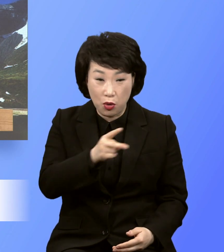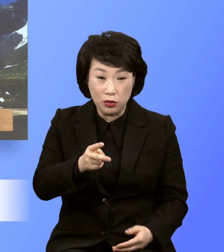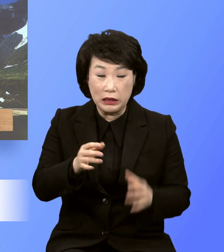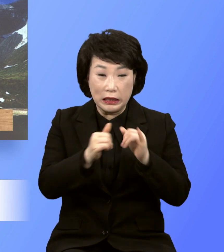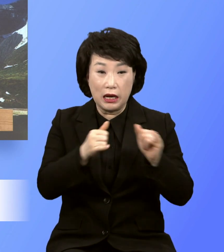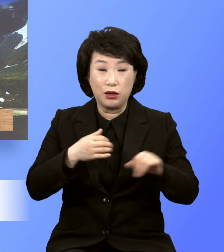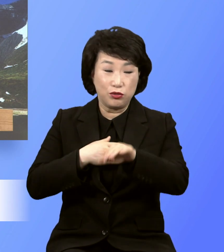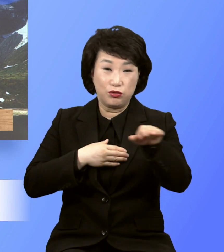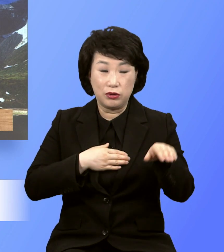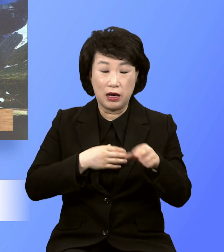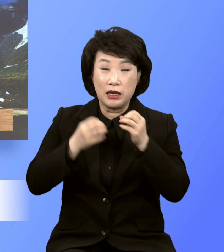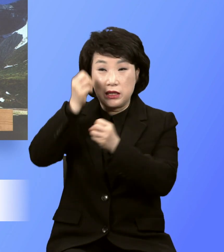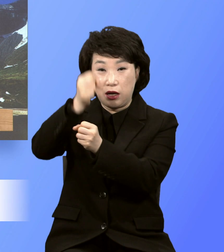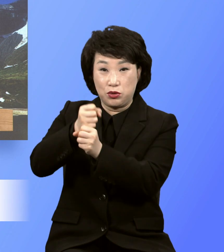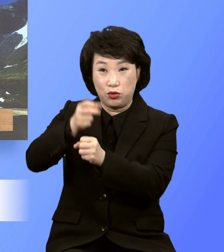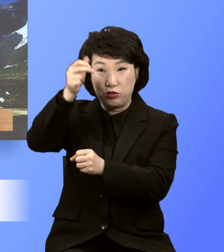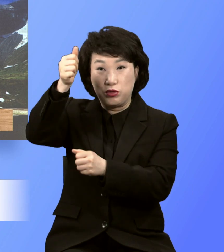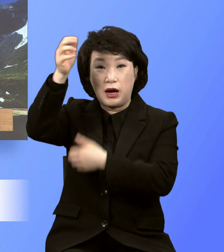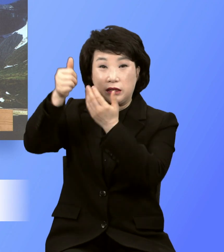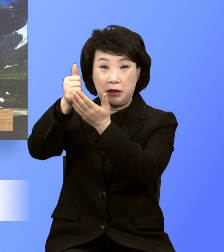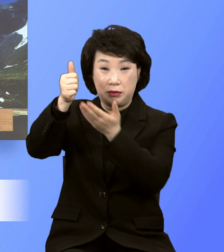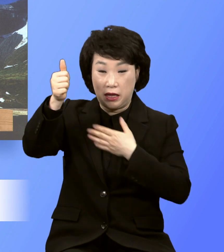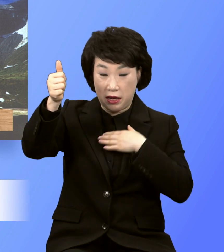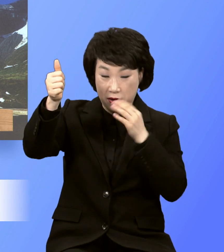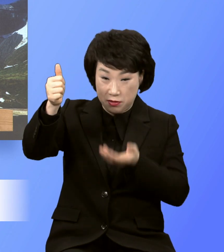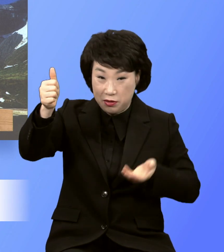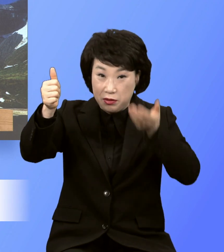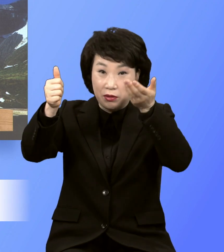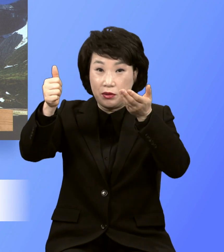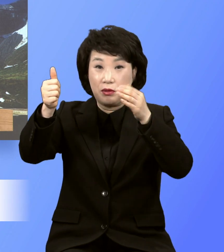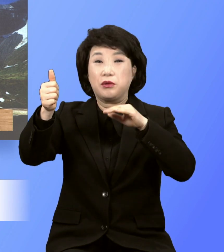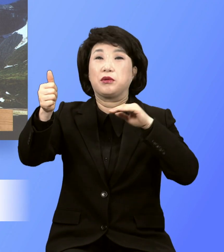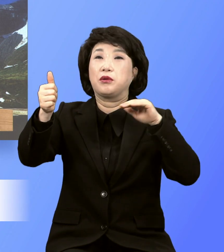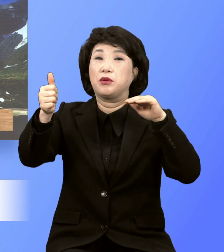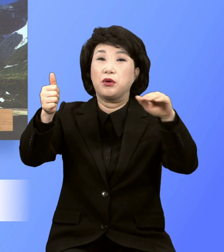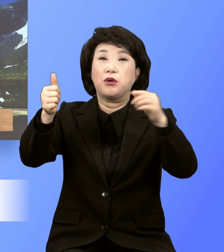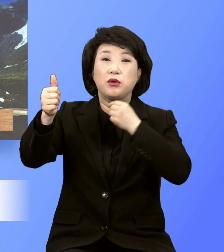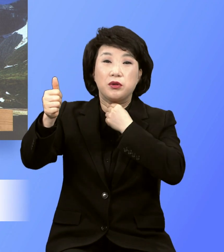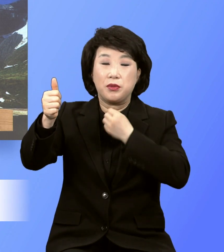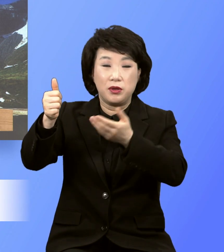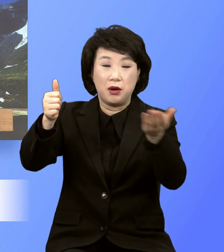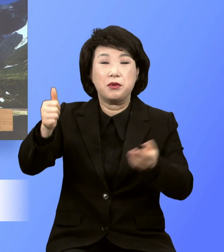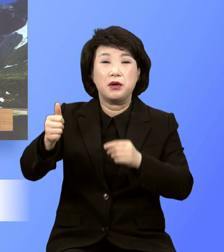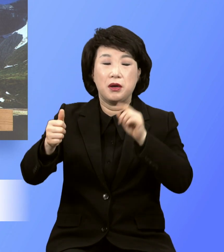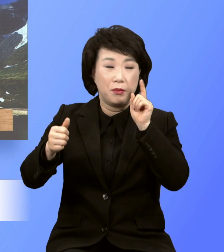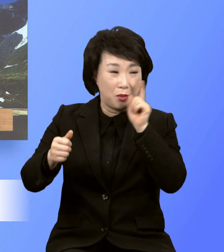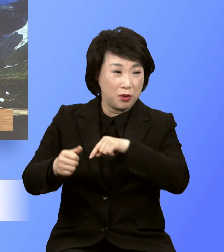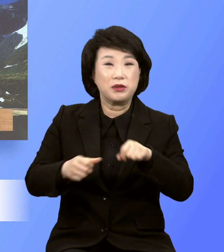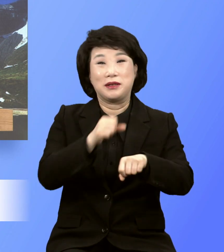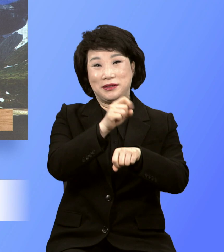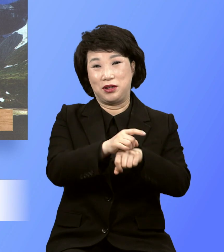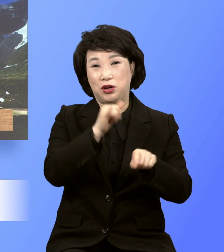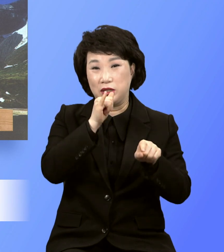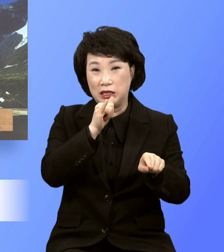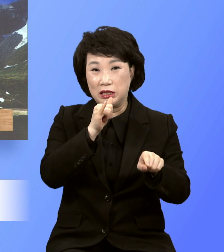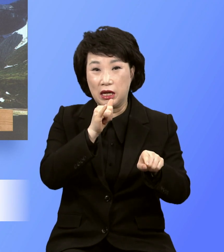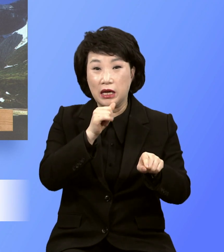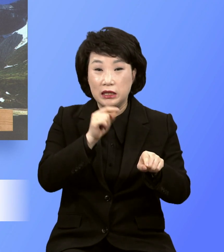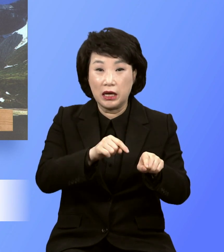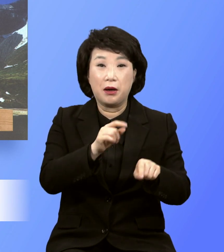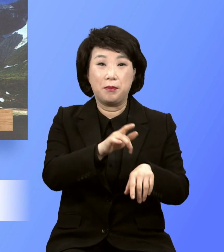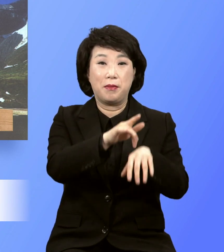피조물이 창조자이신 하나님과 같이 되려고 했던 못된 근성,